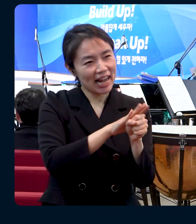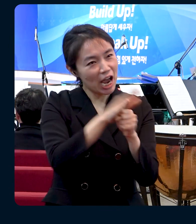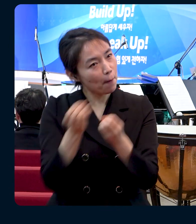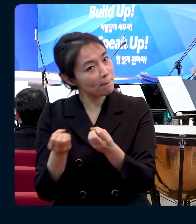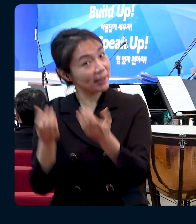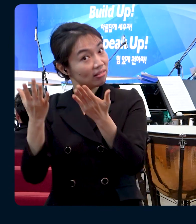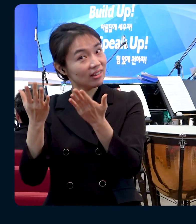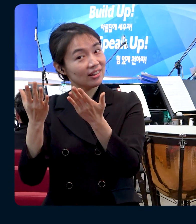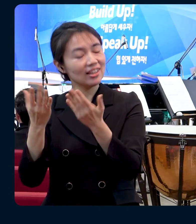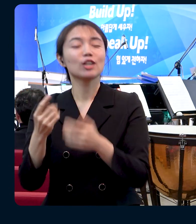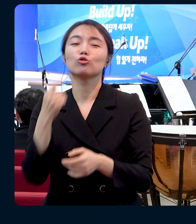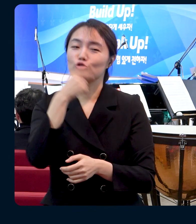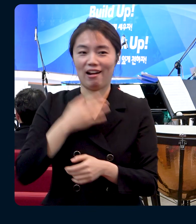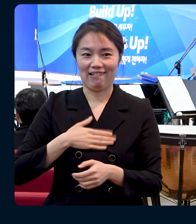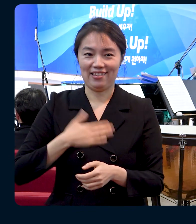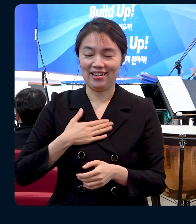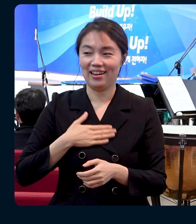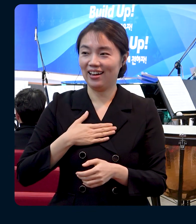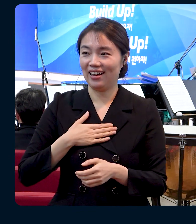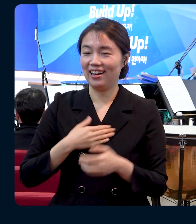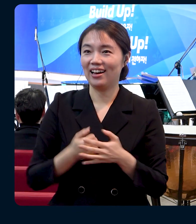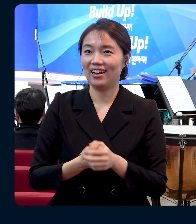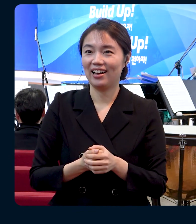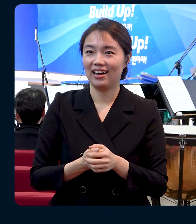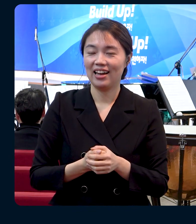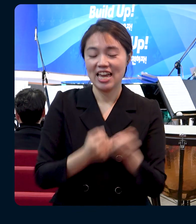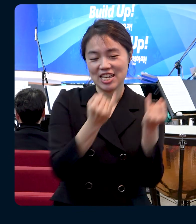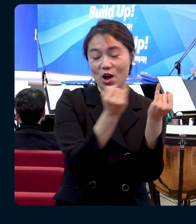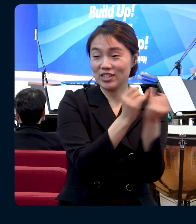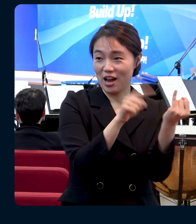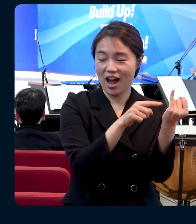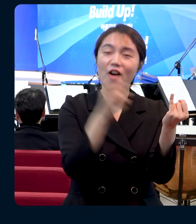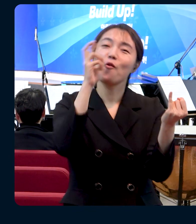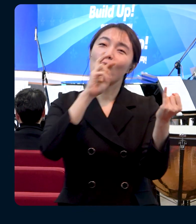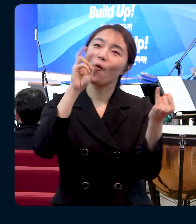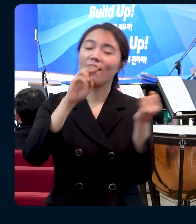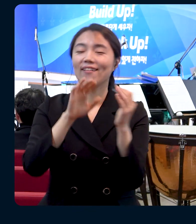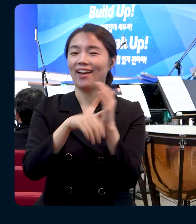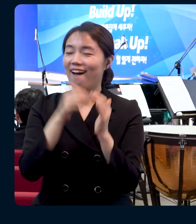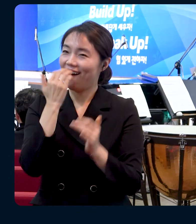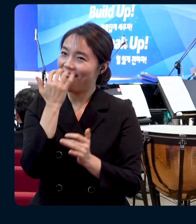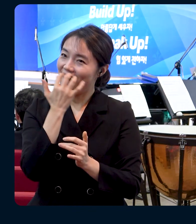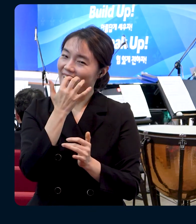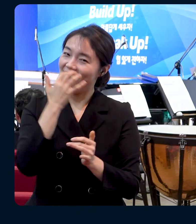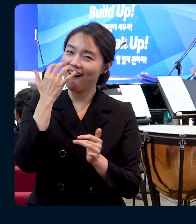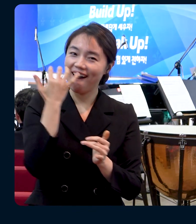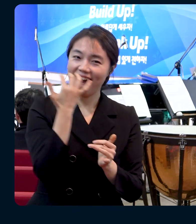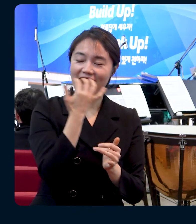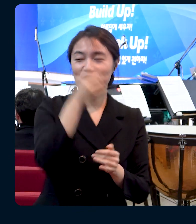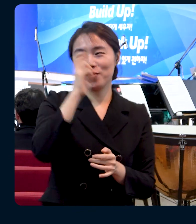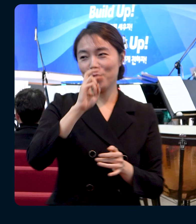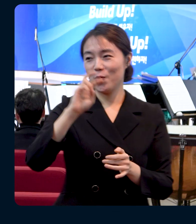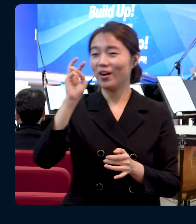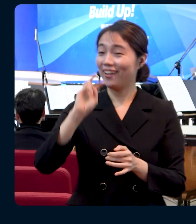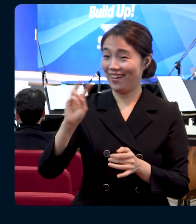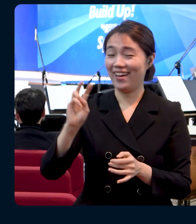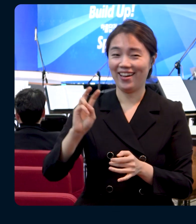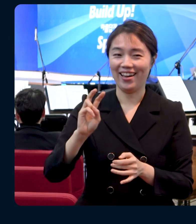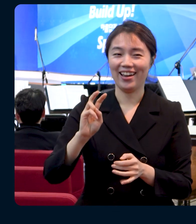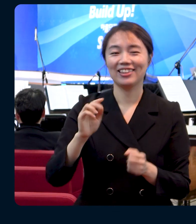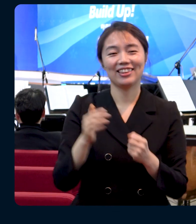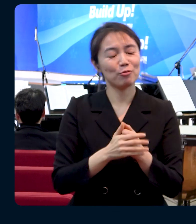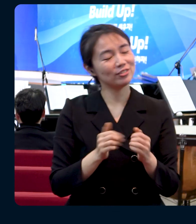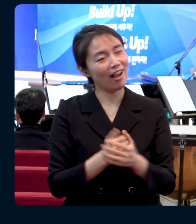하는 것을 말하는 그런 노래인 줄 알았어요. 또 실제 김연자 씨가 부를 때 보니까 그런 느낌을 주더라고요. 아모르